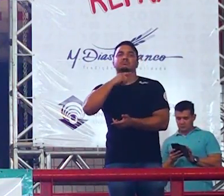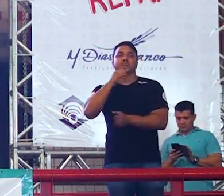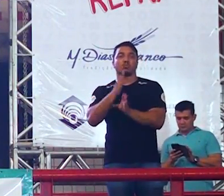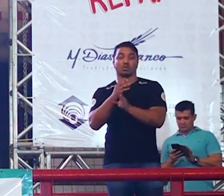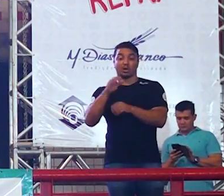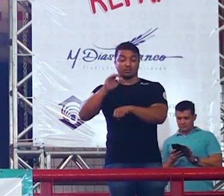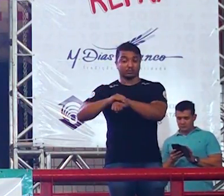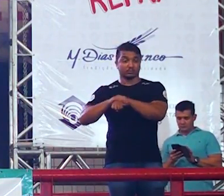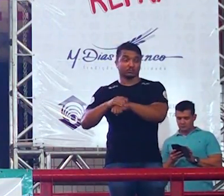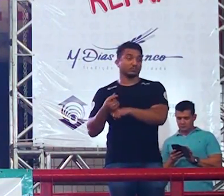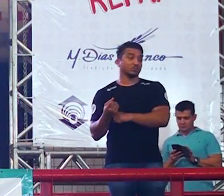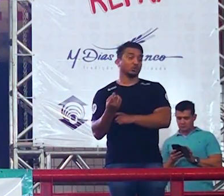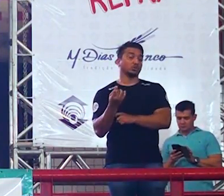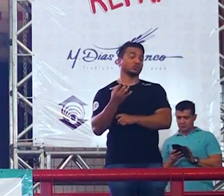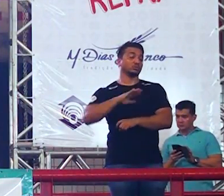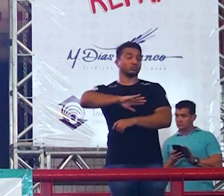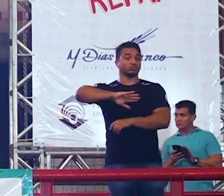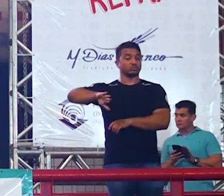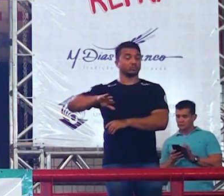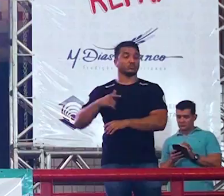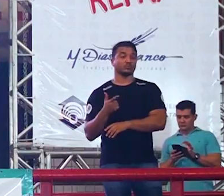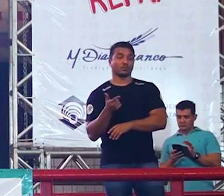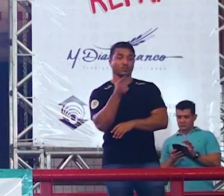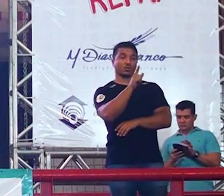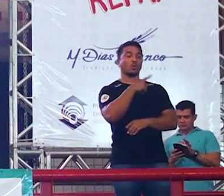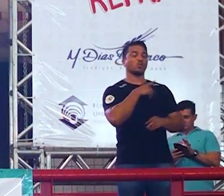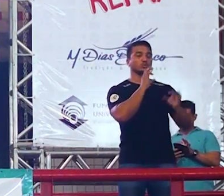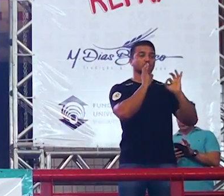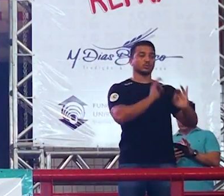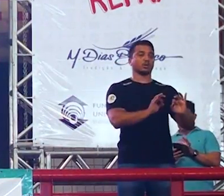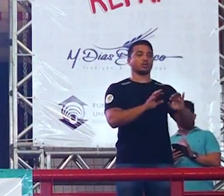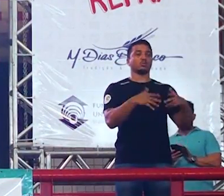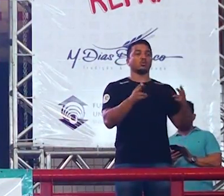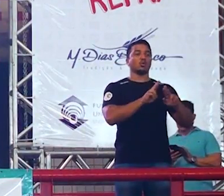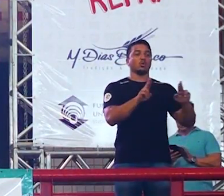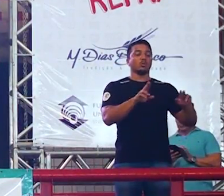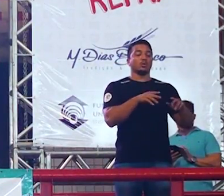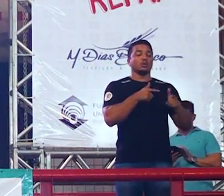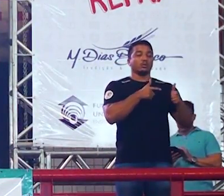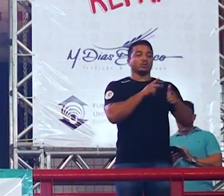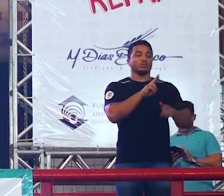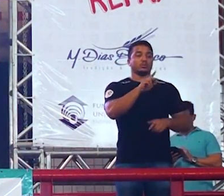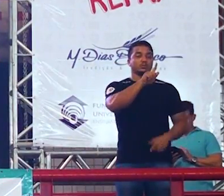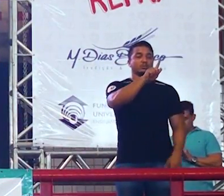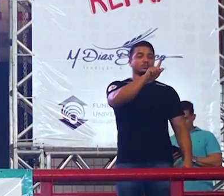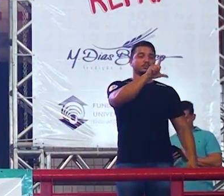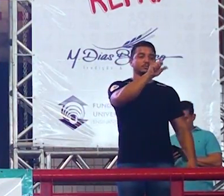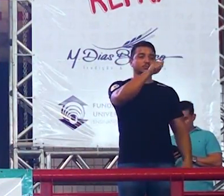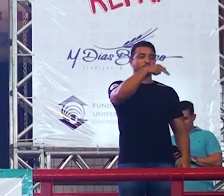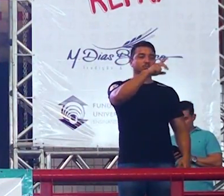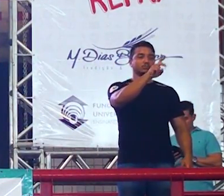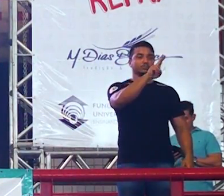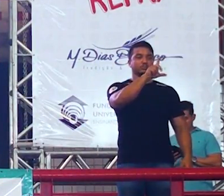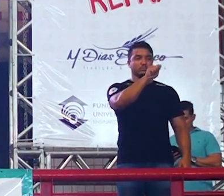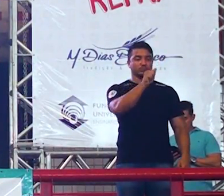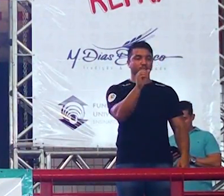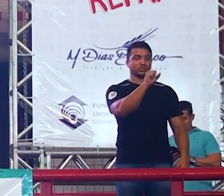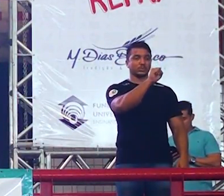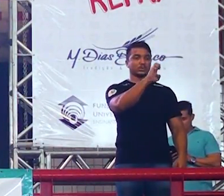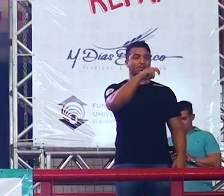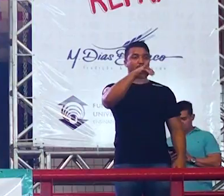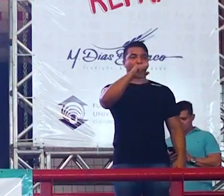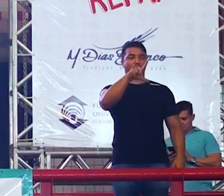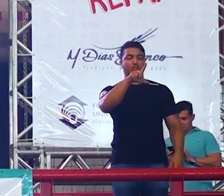sua própria secreção. Então hoje o termo adequado é o quê? Chamar de glândula seminal,